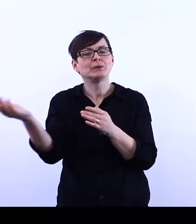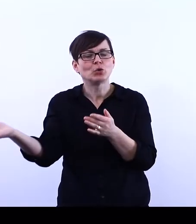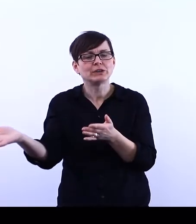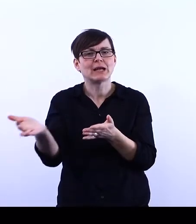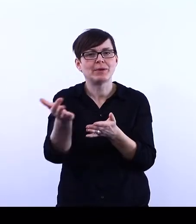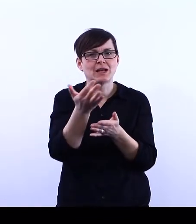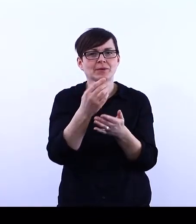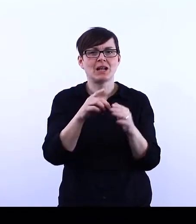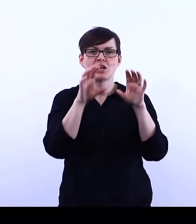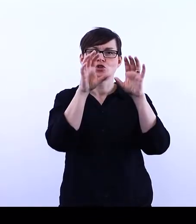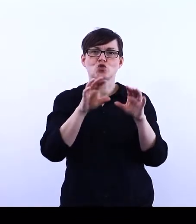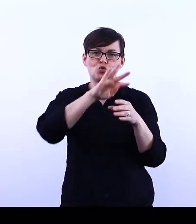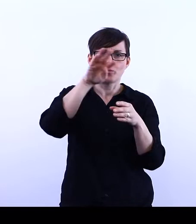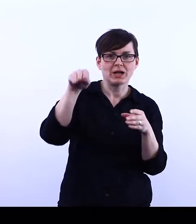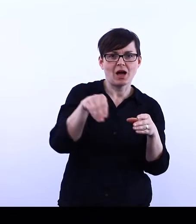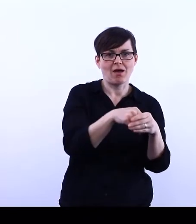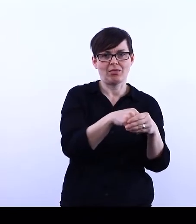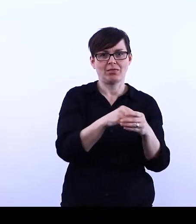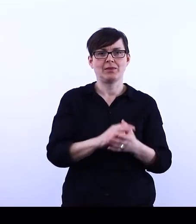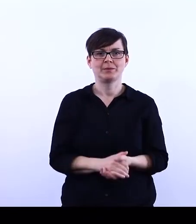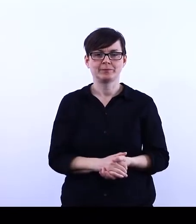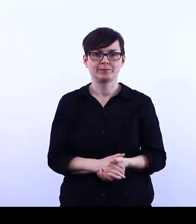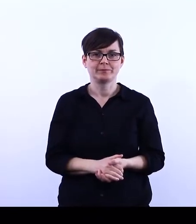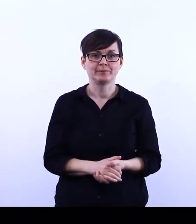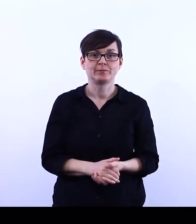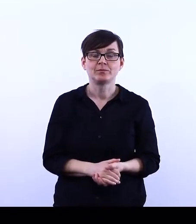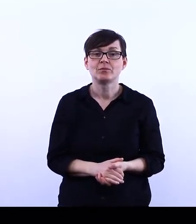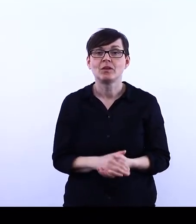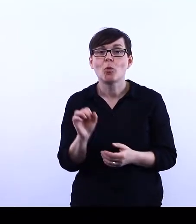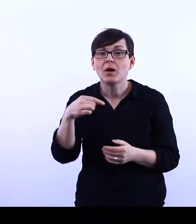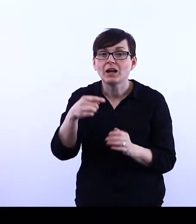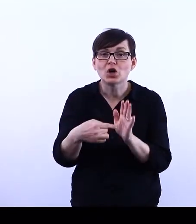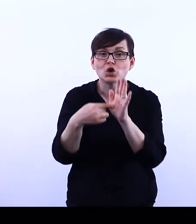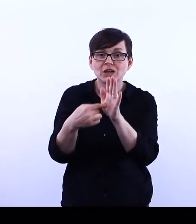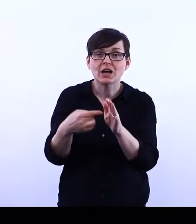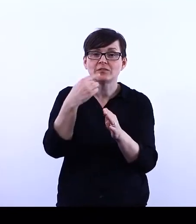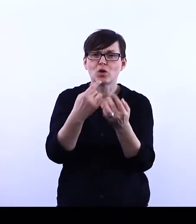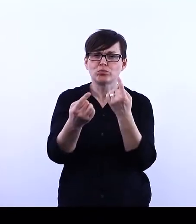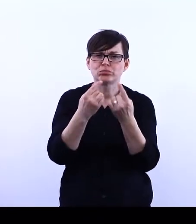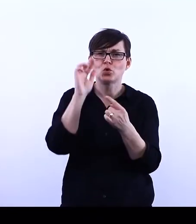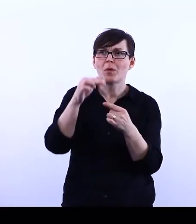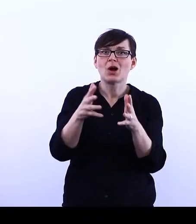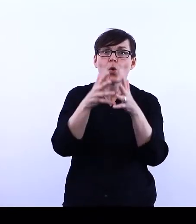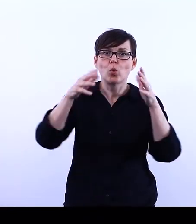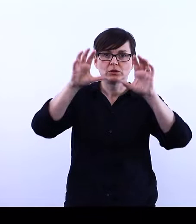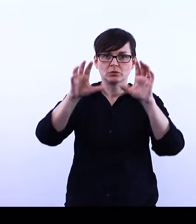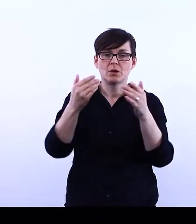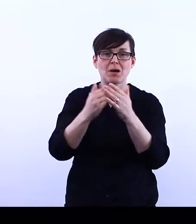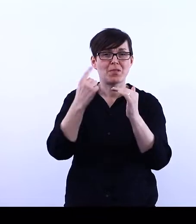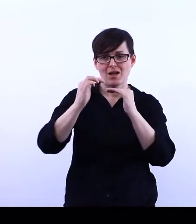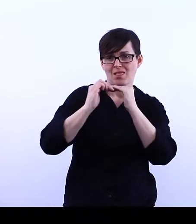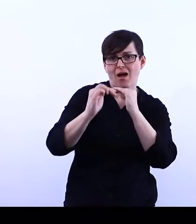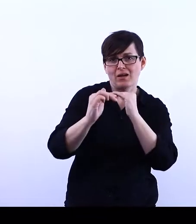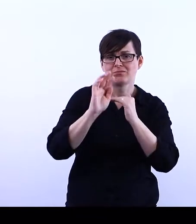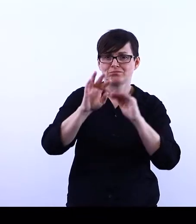in diese Strukturen implementiert werden. Weil, wie wir gleich sehen, reden wir jetzt ja eben auch über relativ große Strukturen, Landesstrukturen, sodass